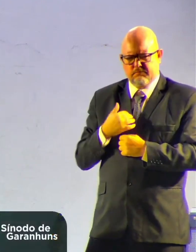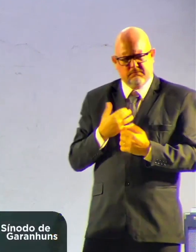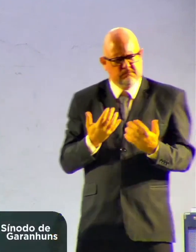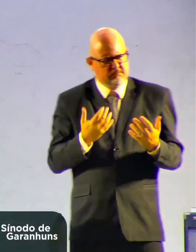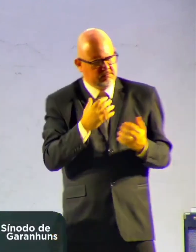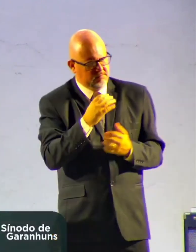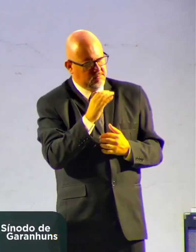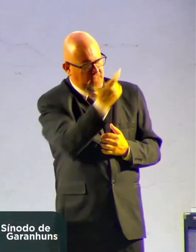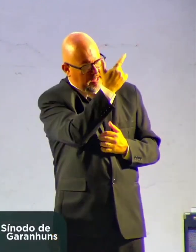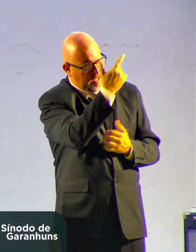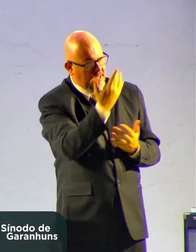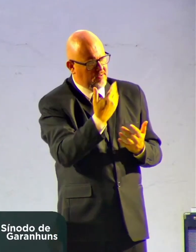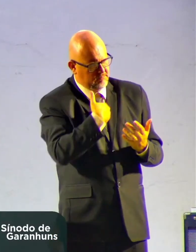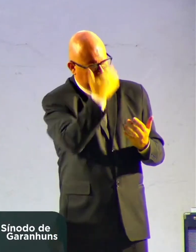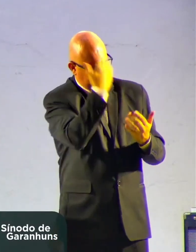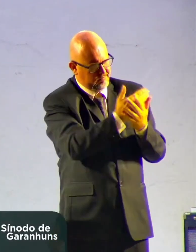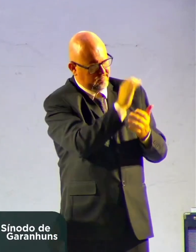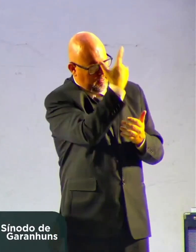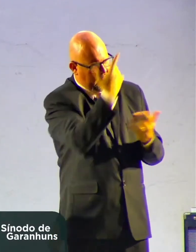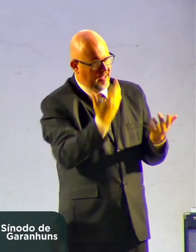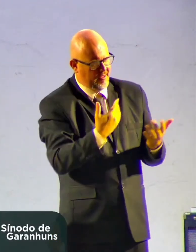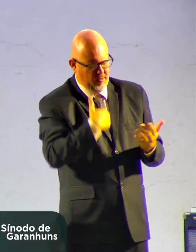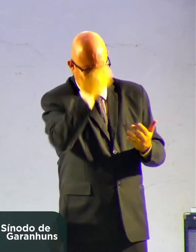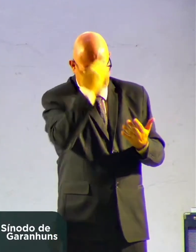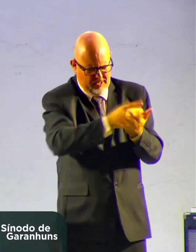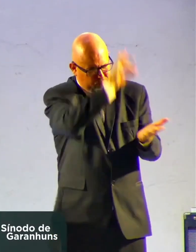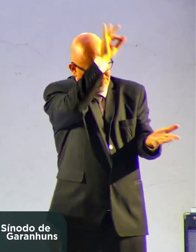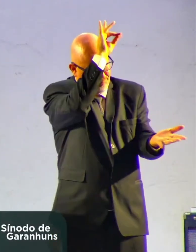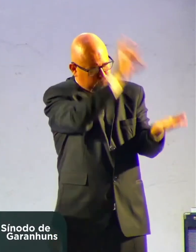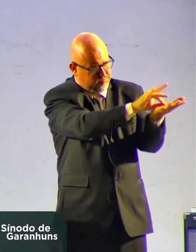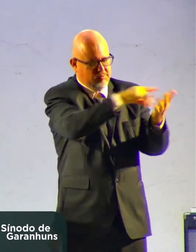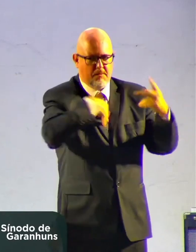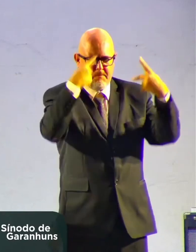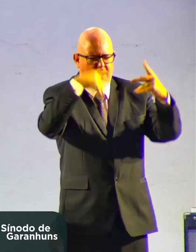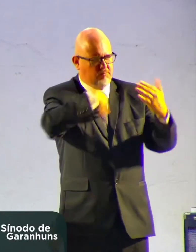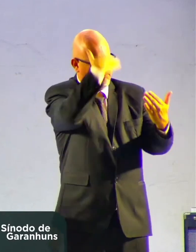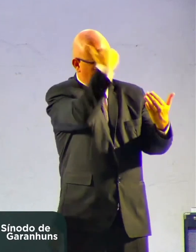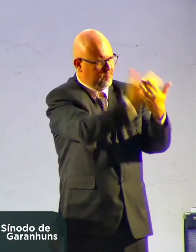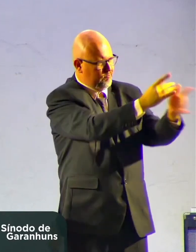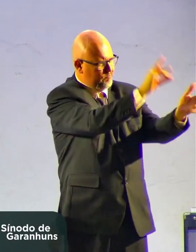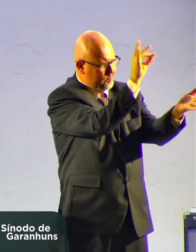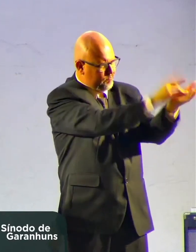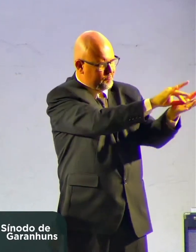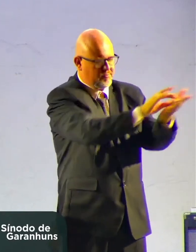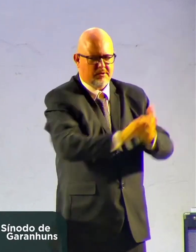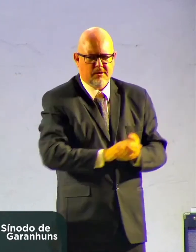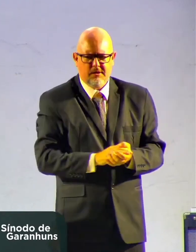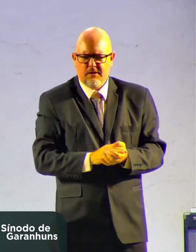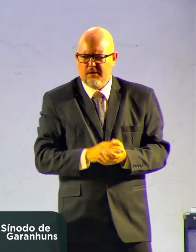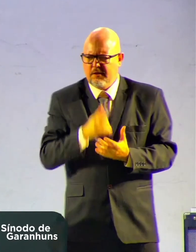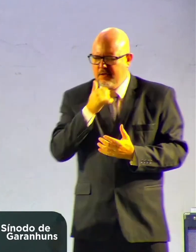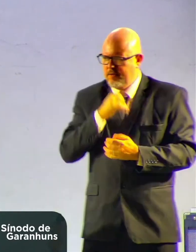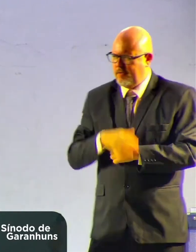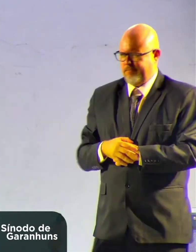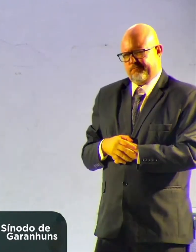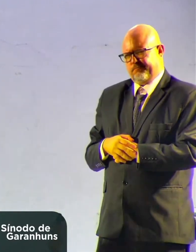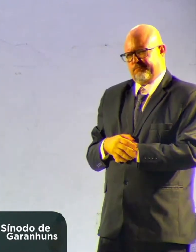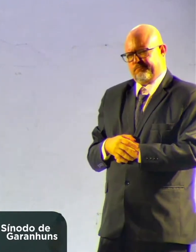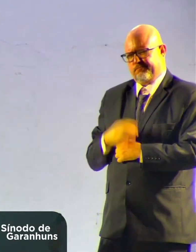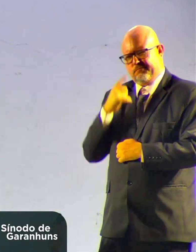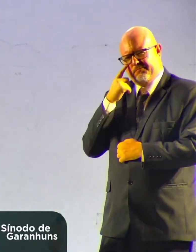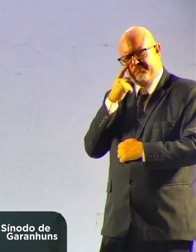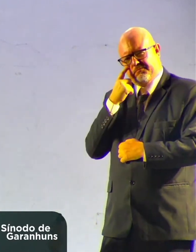E eu disse: é claro, eu creio firmemente no que prego. E ela, um tanto quanto incrédula,